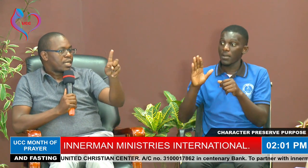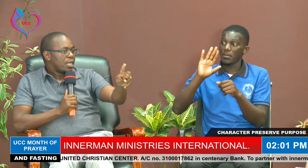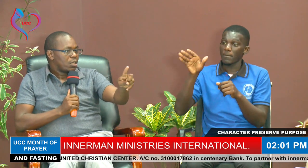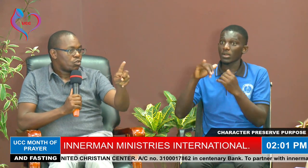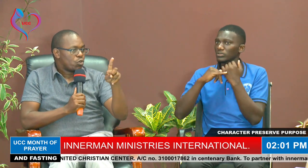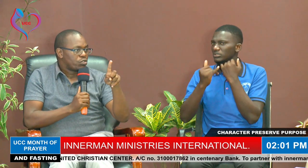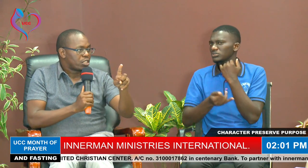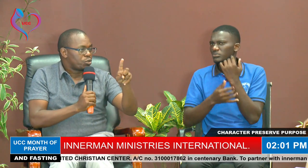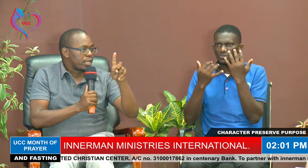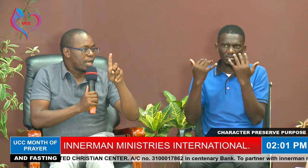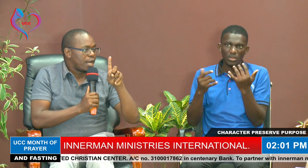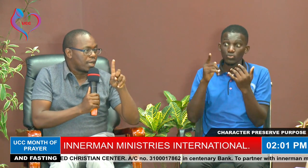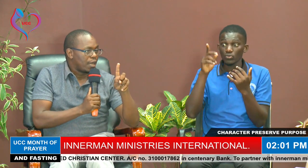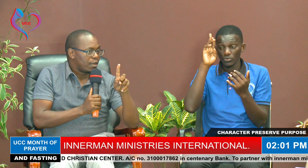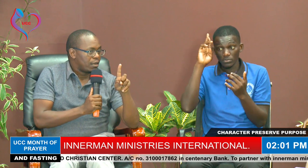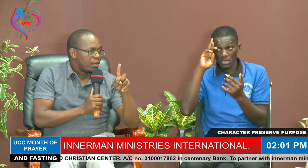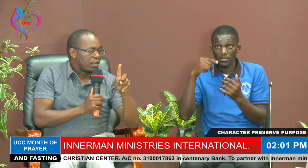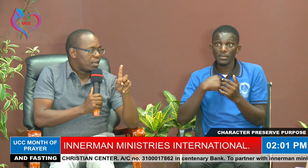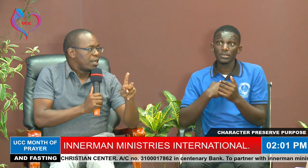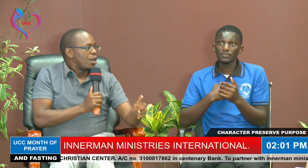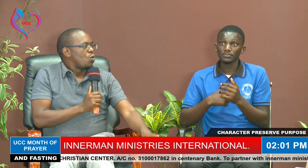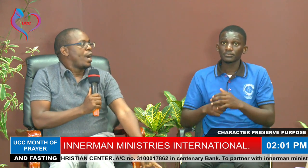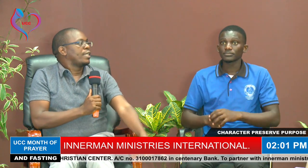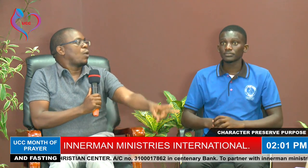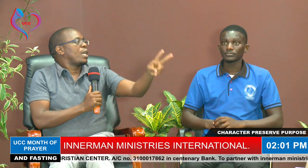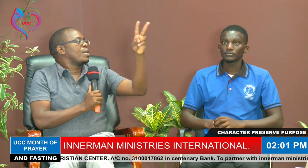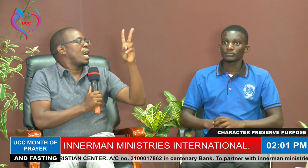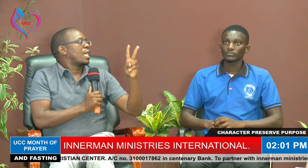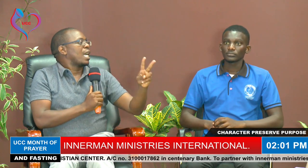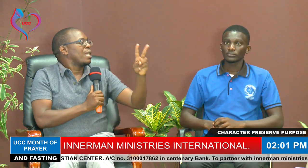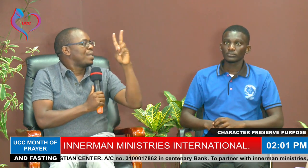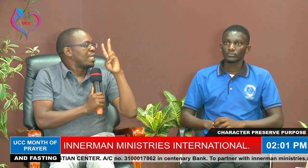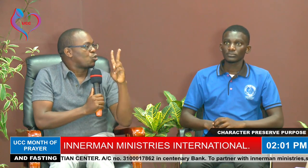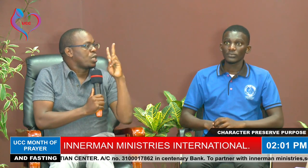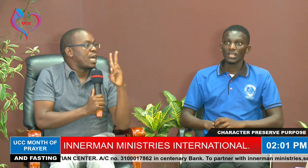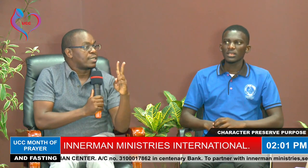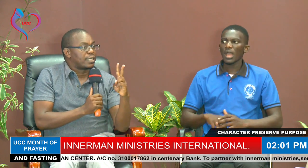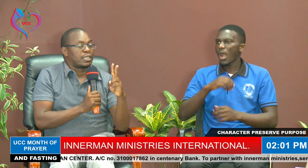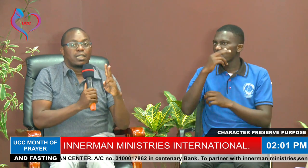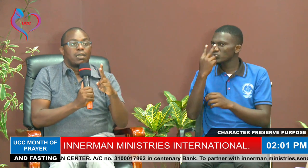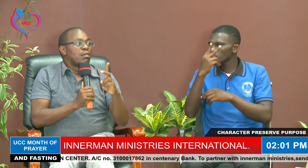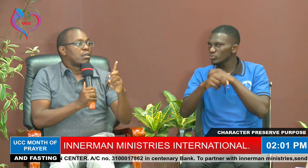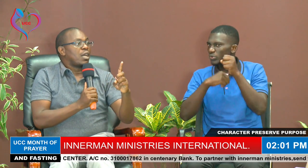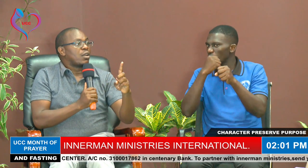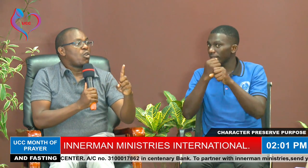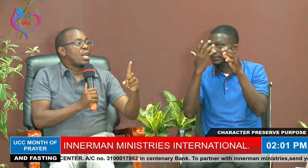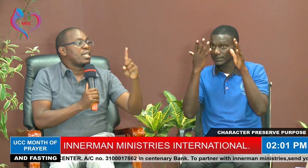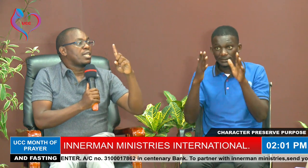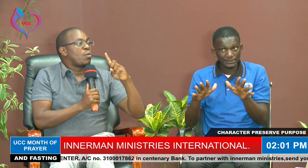naye onzijukiranga waitawe emyaka ebiri 2 years nga ekomera liringa